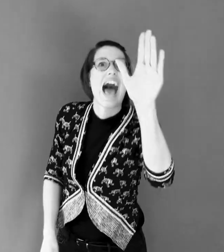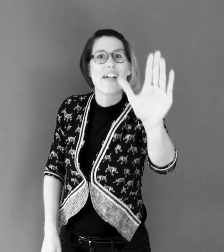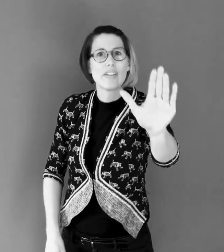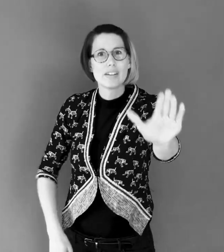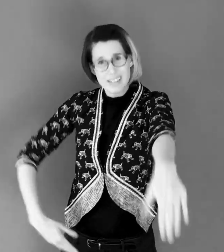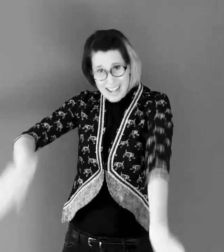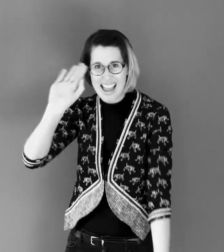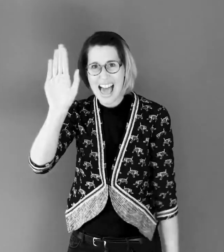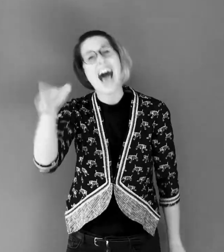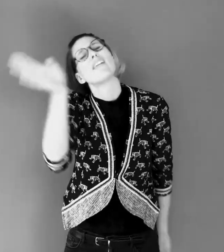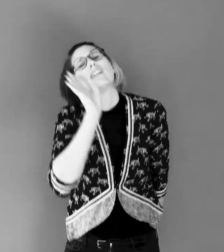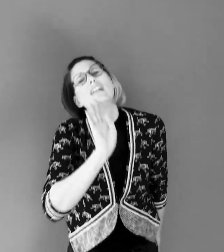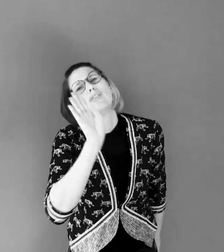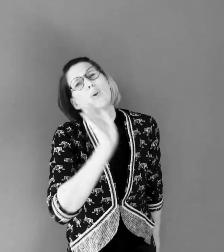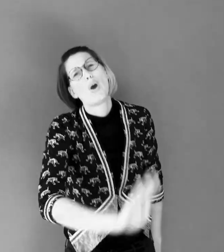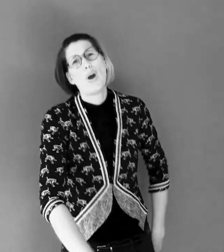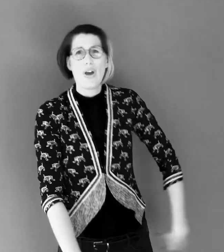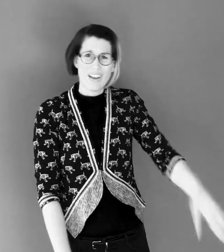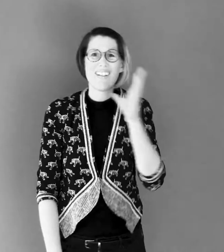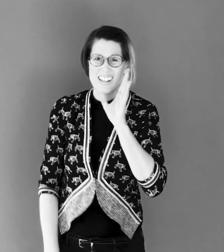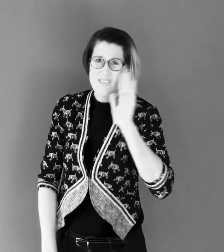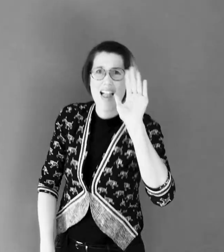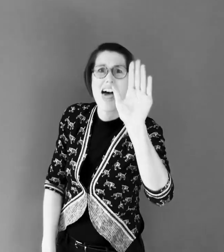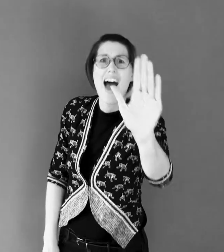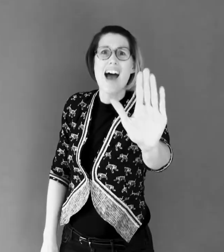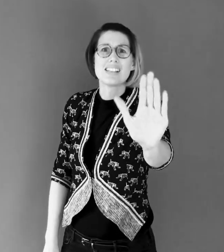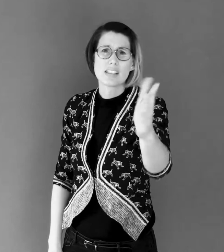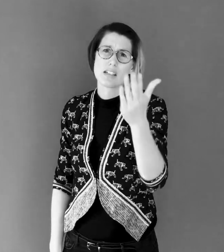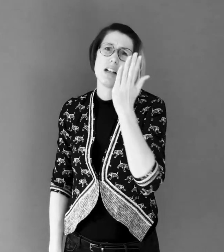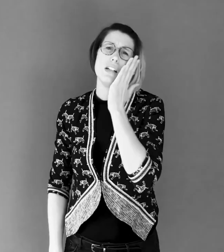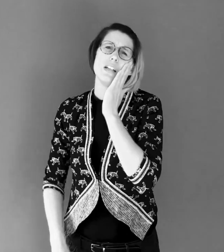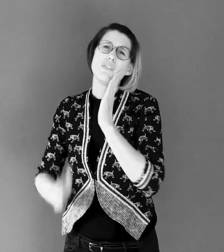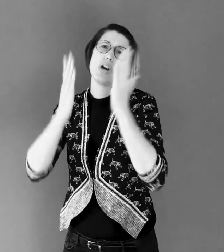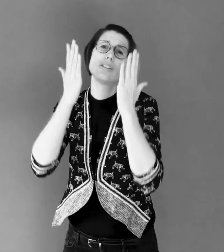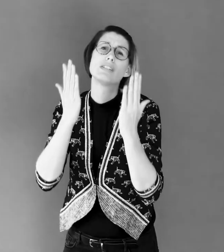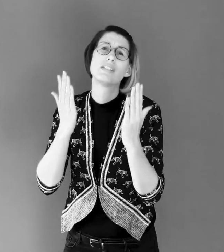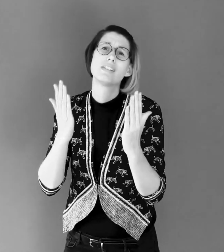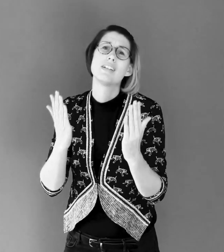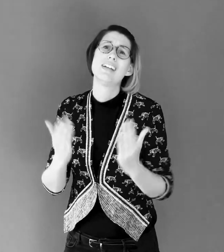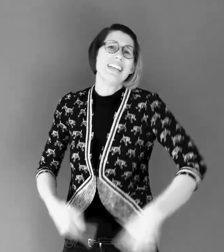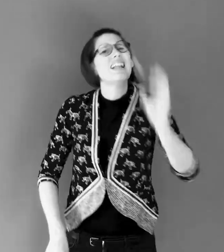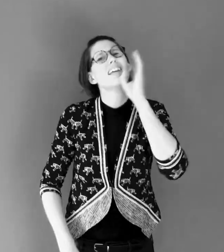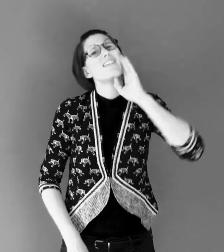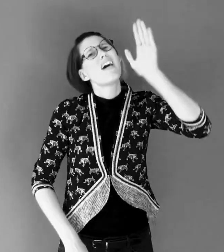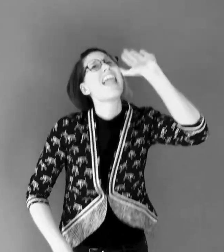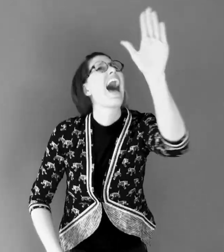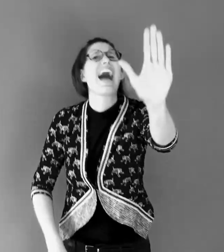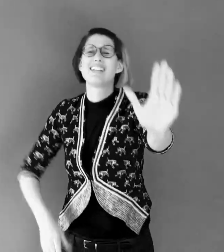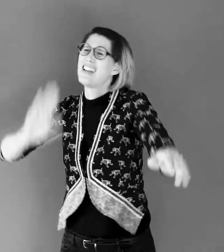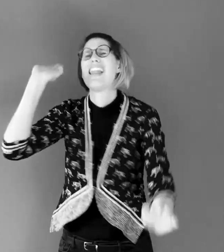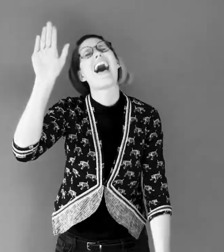later, later liever, liever later, lieverd. Liever later, later.